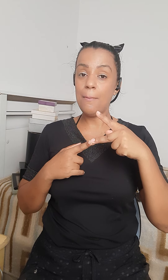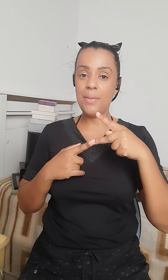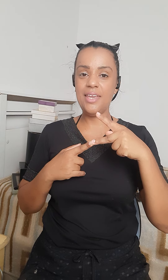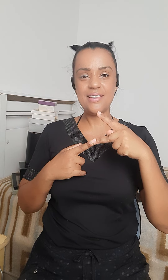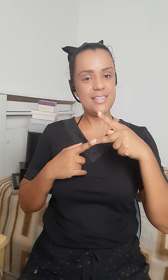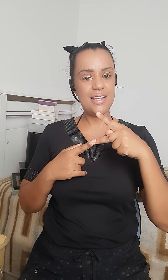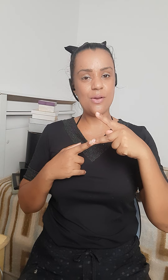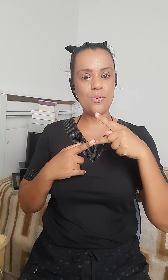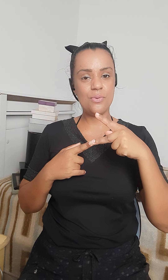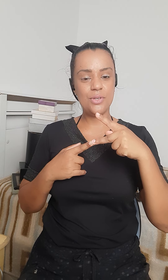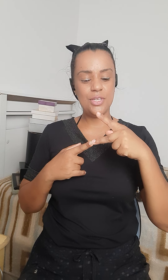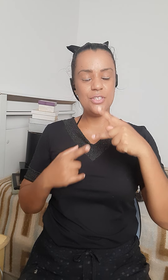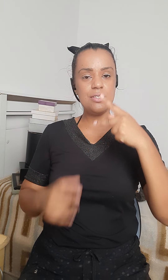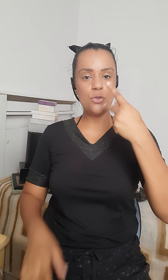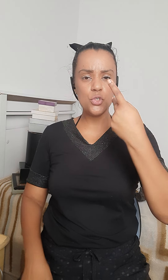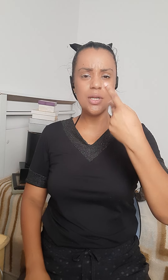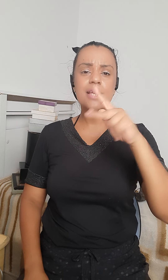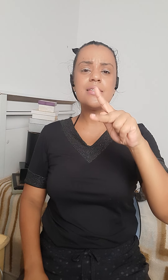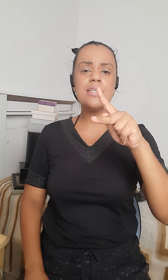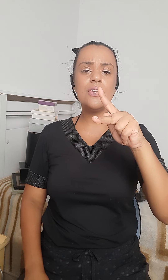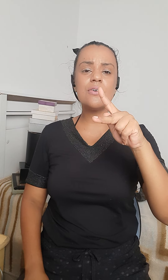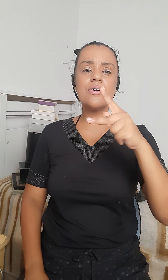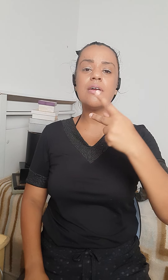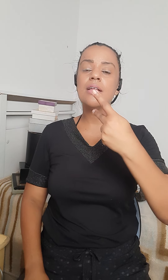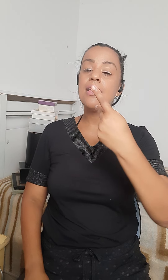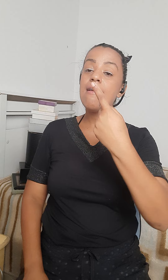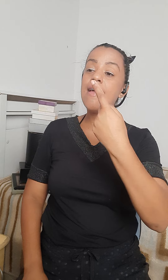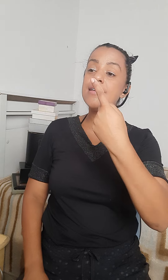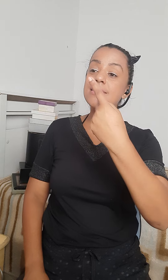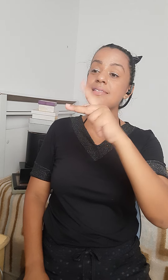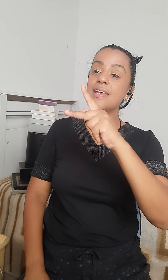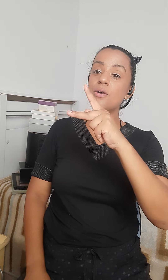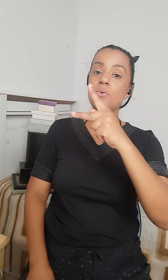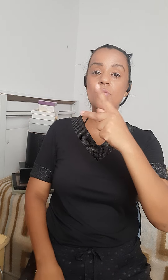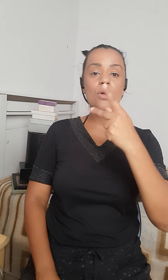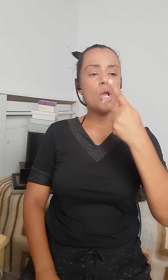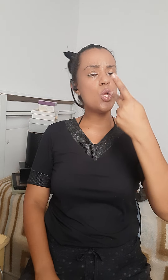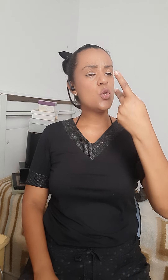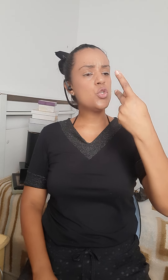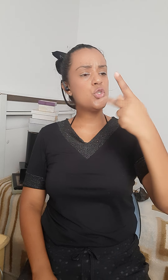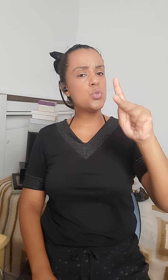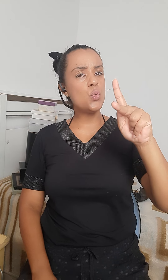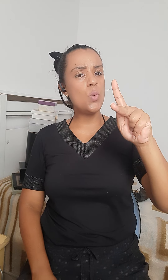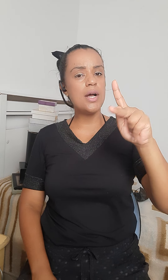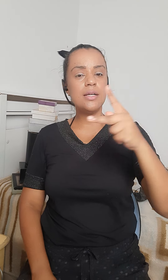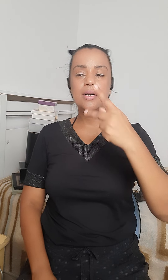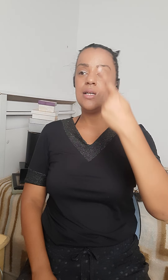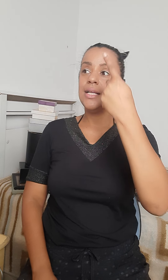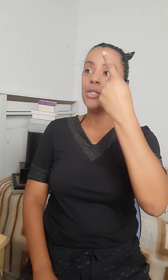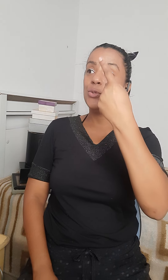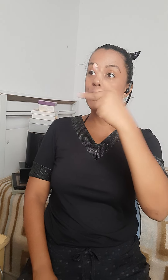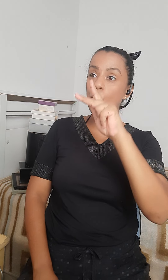também é sinal. Se eu jogar assim, ó, é seu, sua,